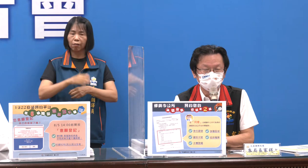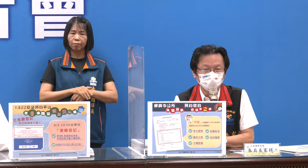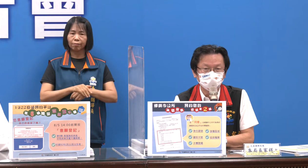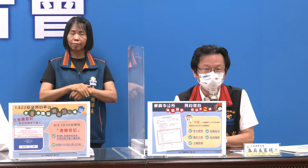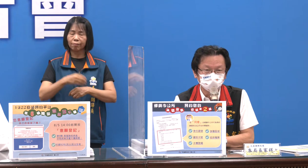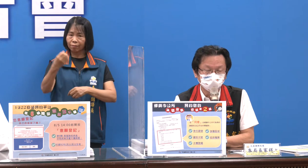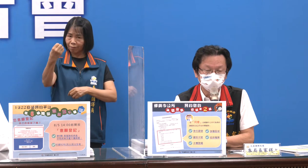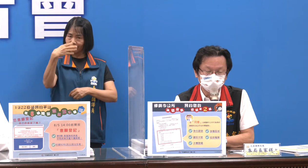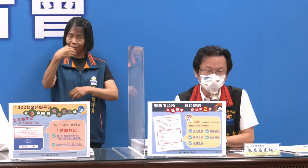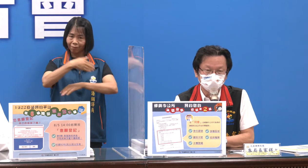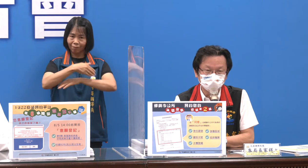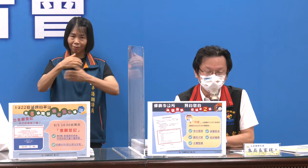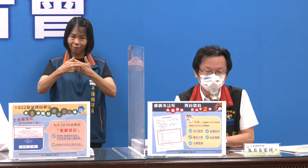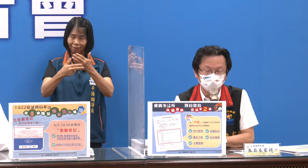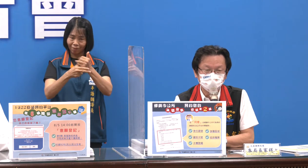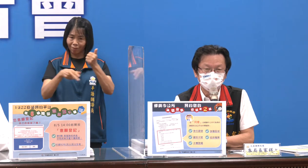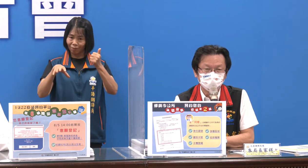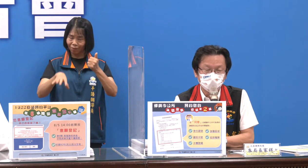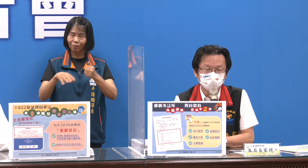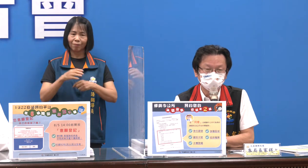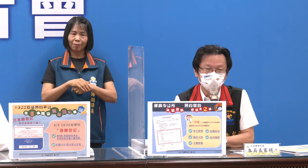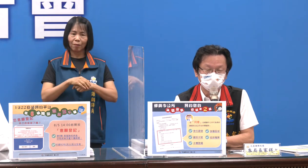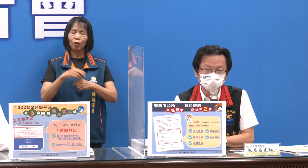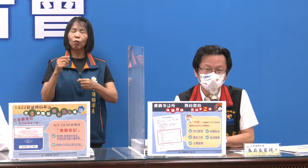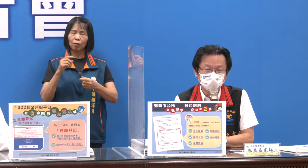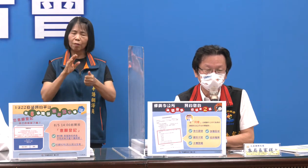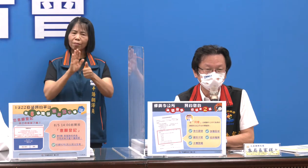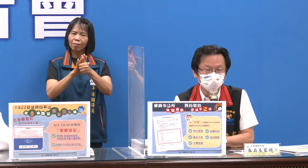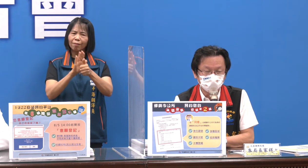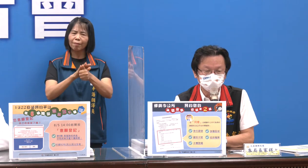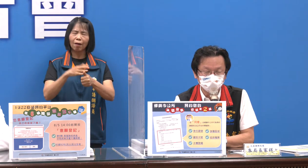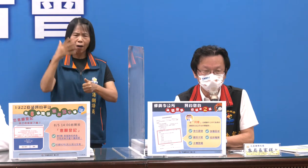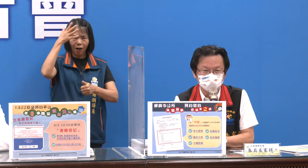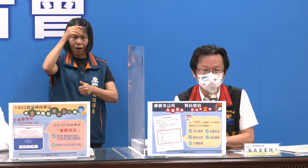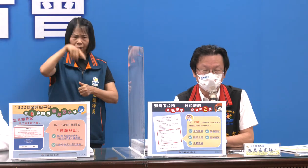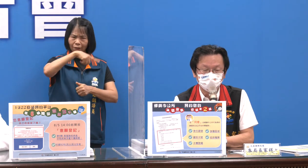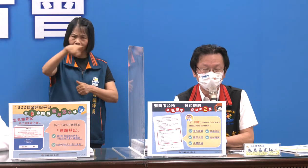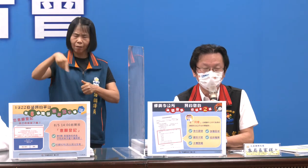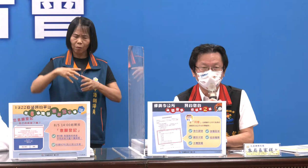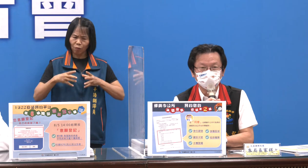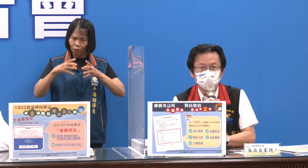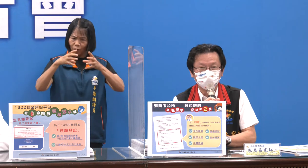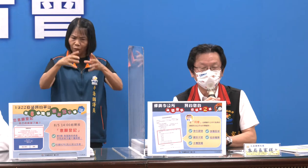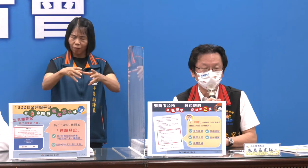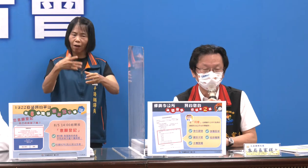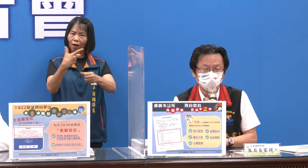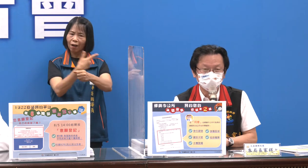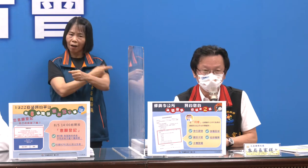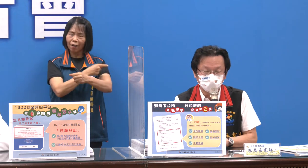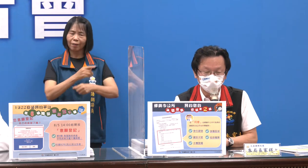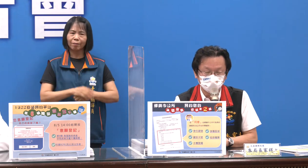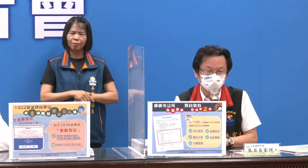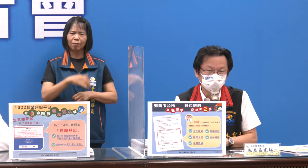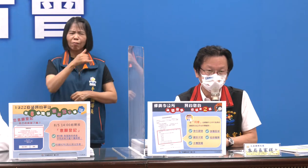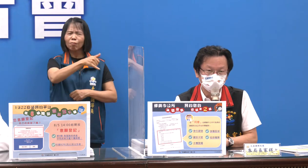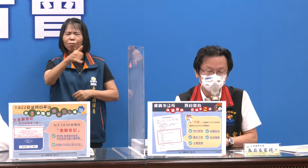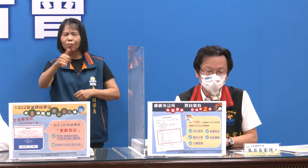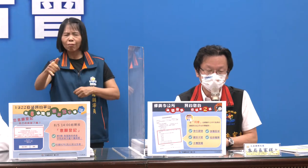供我们共同的施打的场所，让这些老人家也能够一样集体施打那不用东奔西